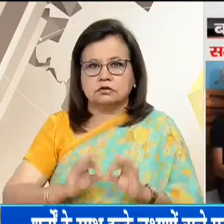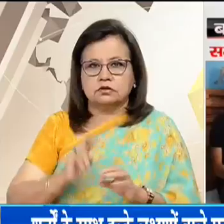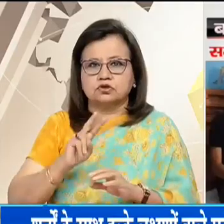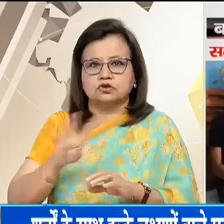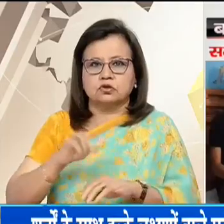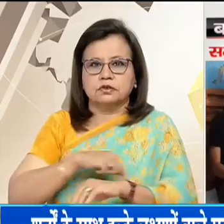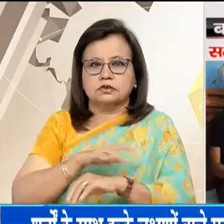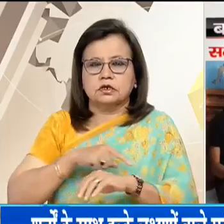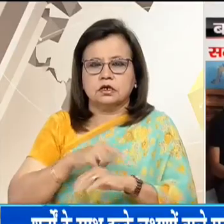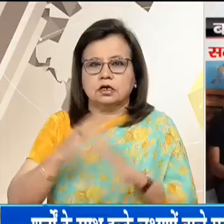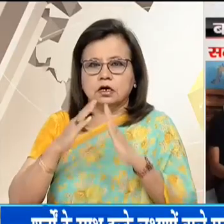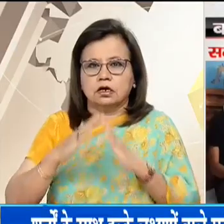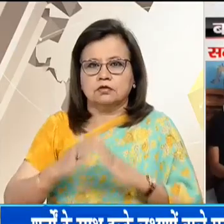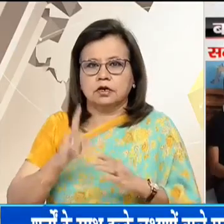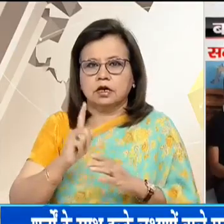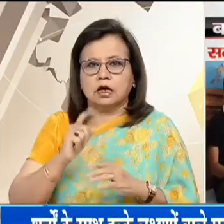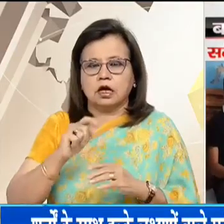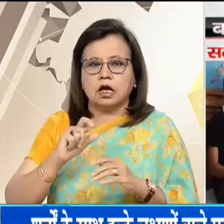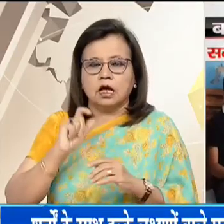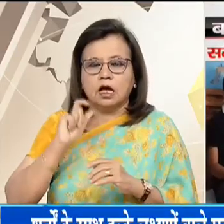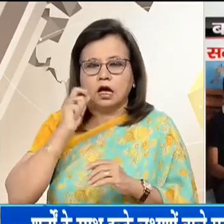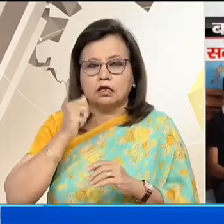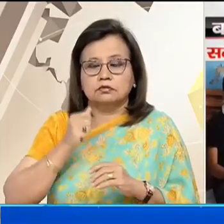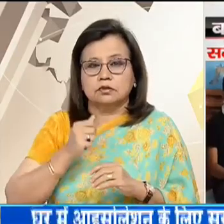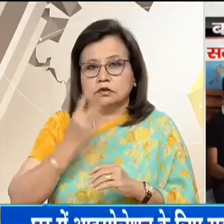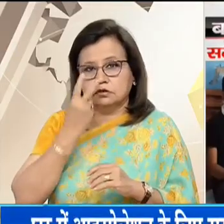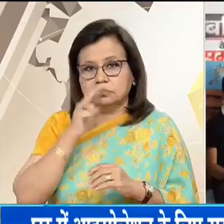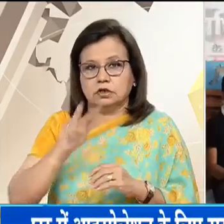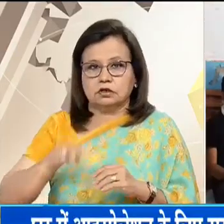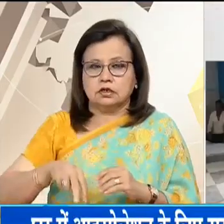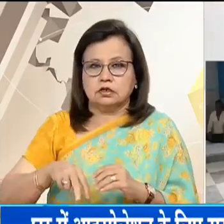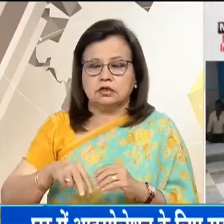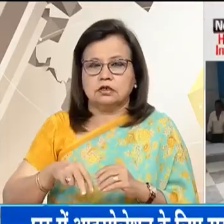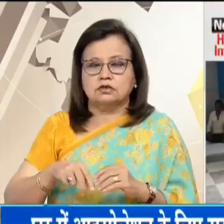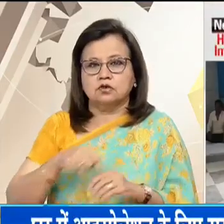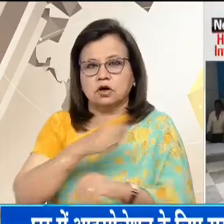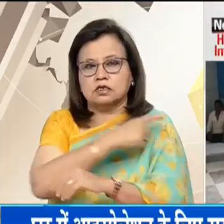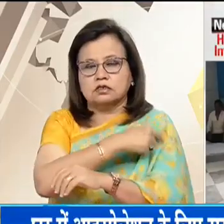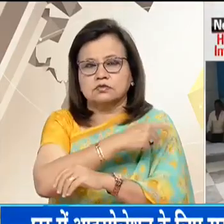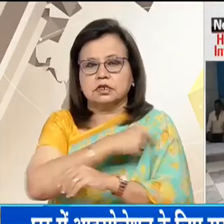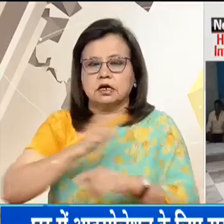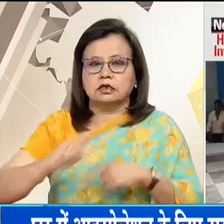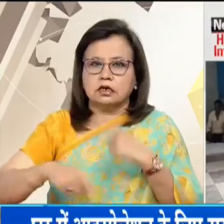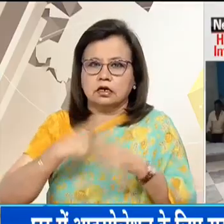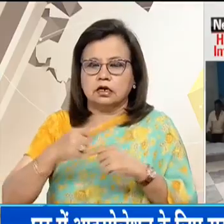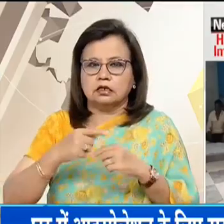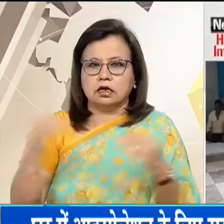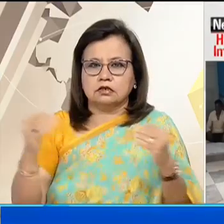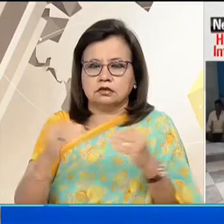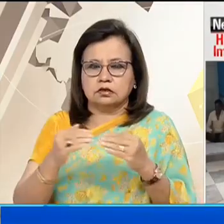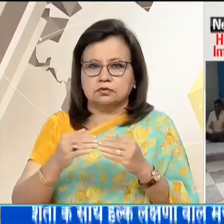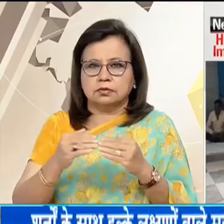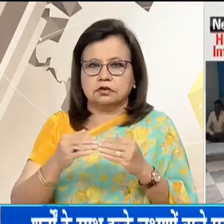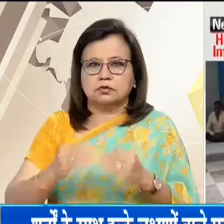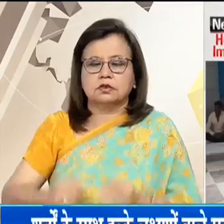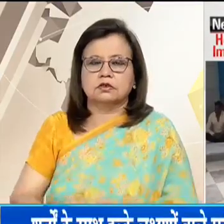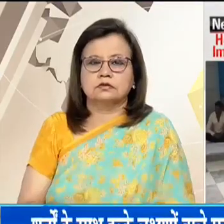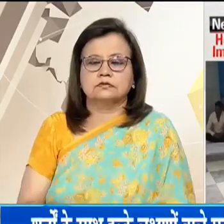हो 24 घंटे घर पर एक आदमी मरीज की निगरानी करे जो अस्पताल के लगातार संपर्क में रहे